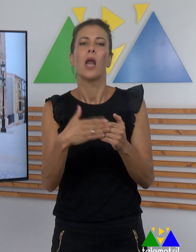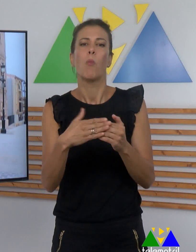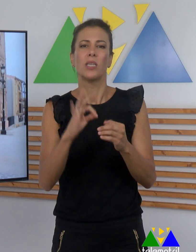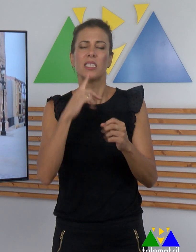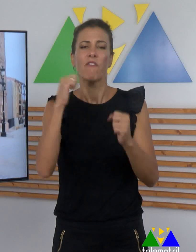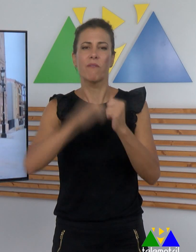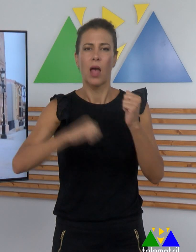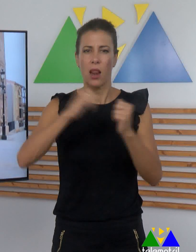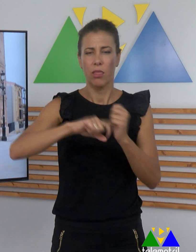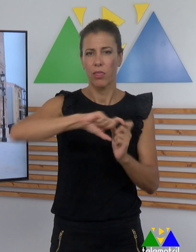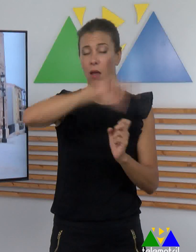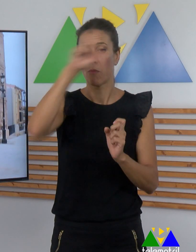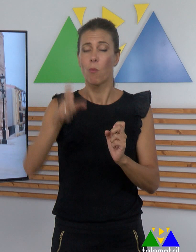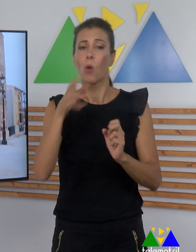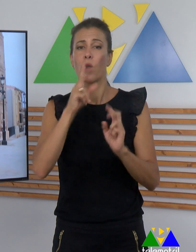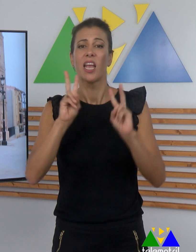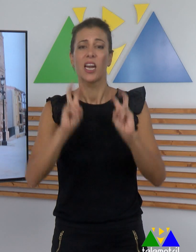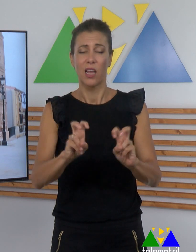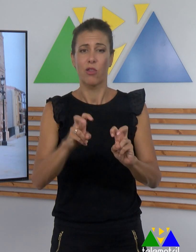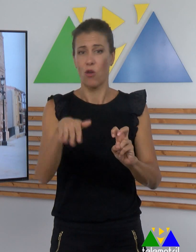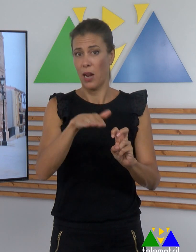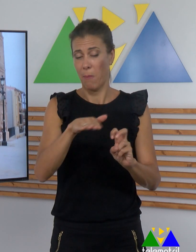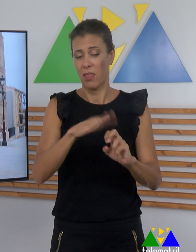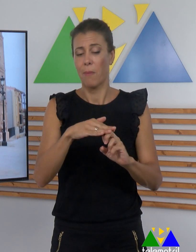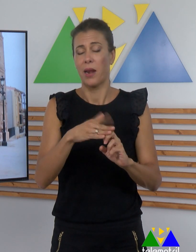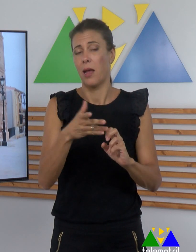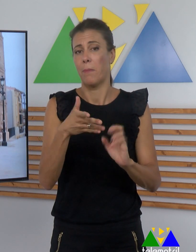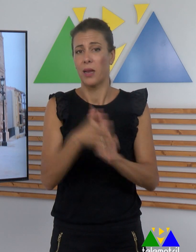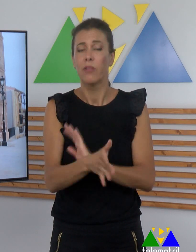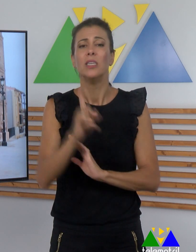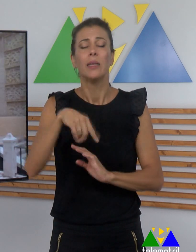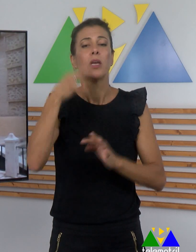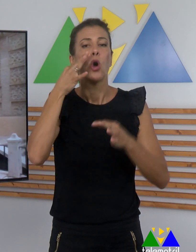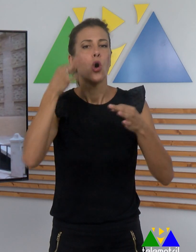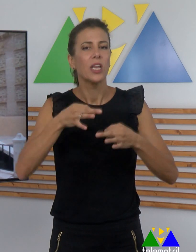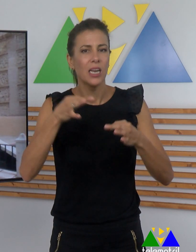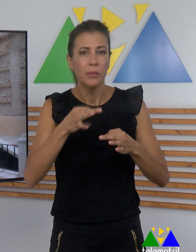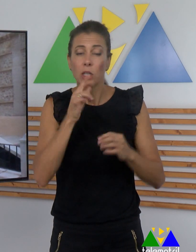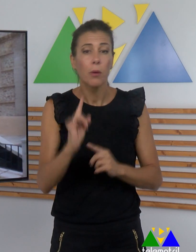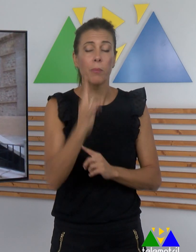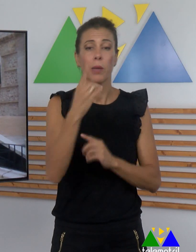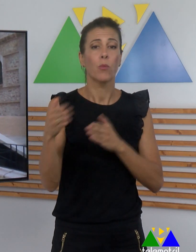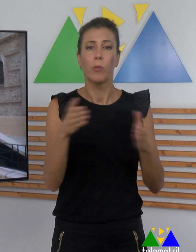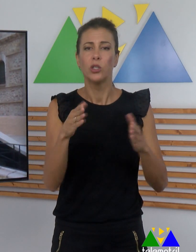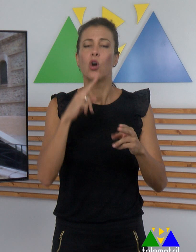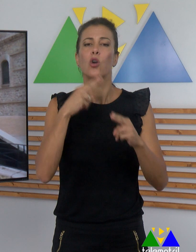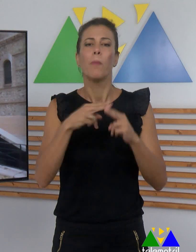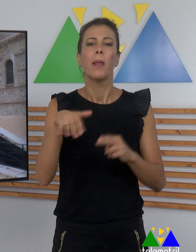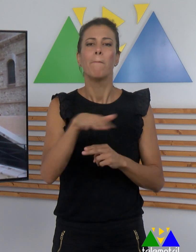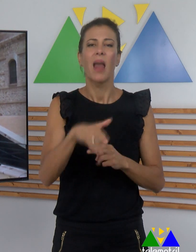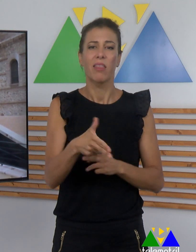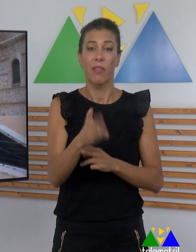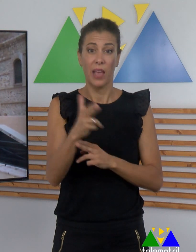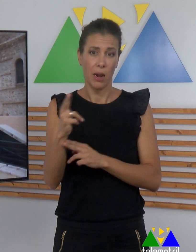levadiza, el inicio de la plaza de la iglesia, o originariamente en su primer momento Plaza de Armas, que